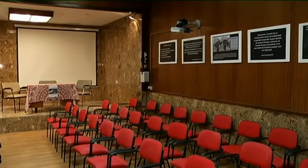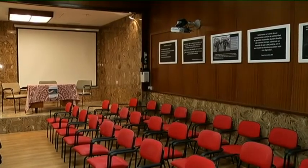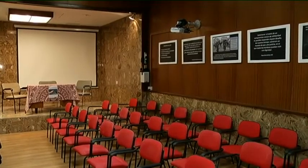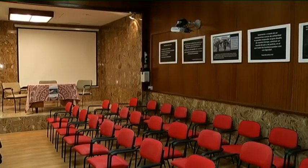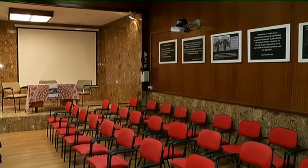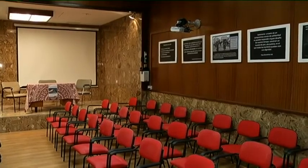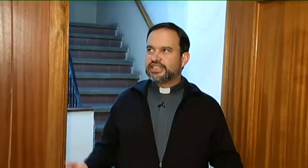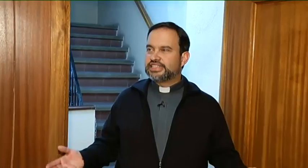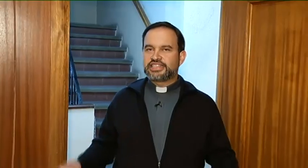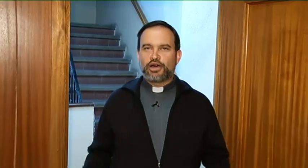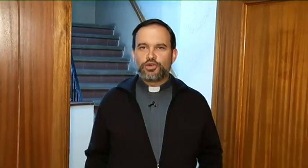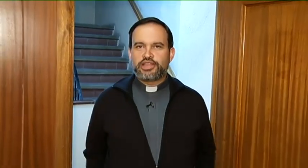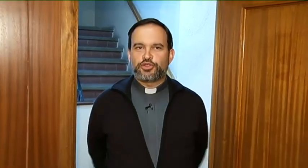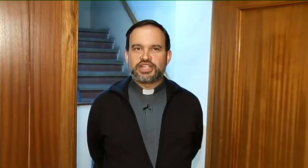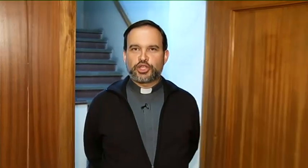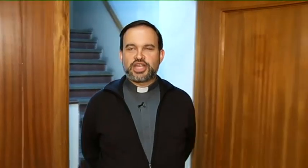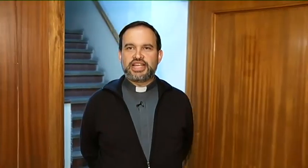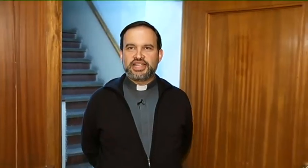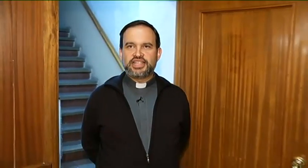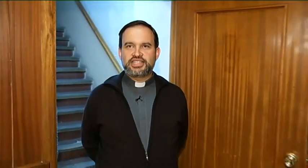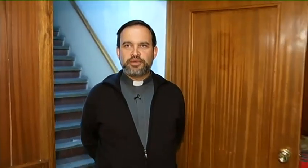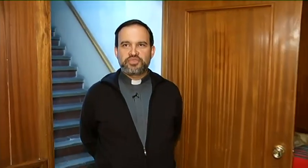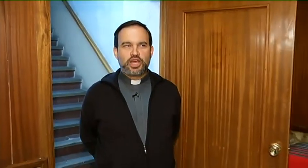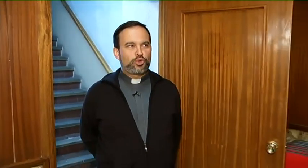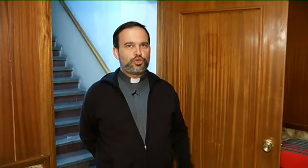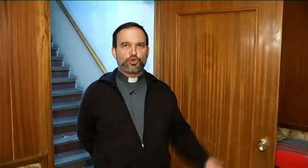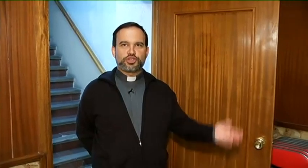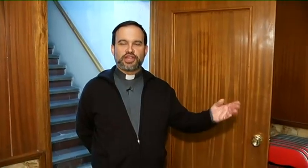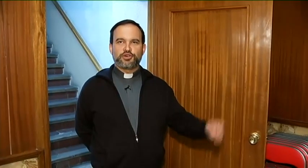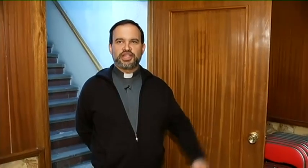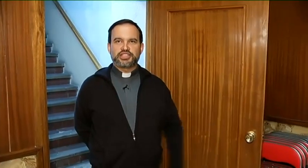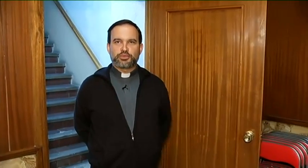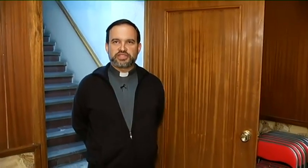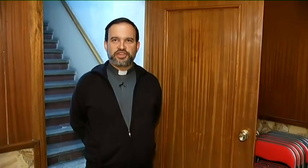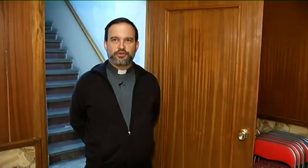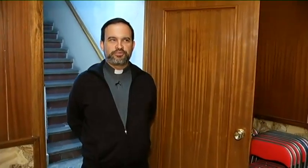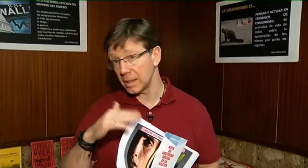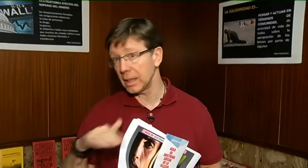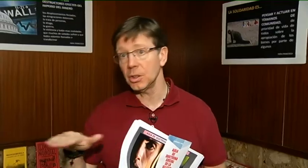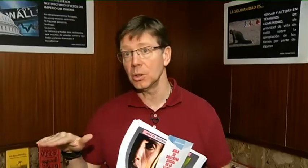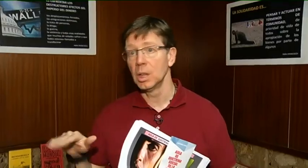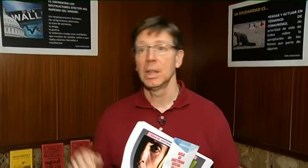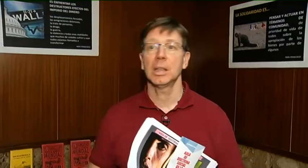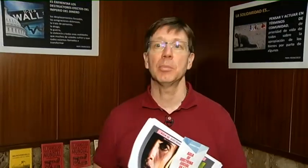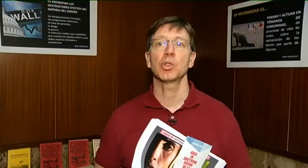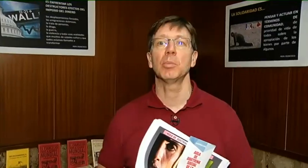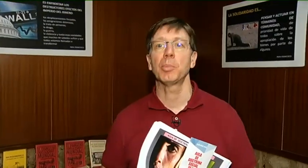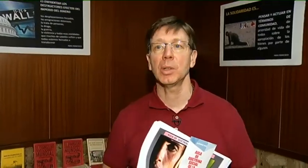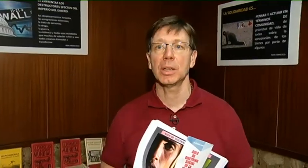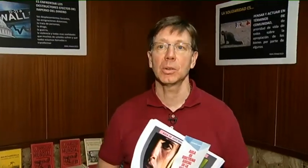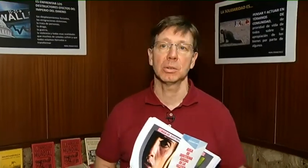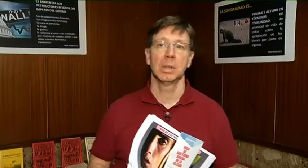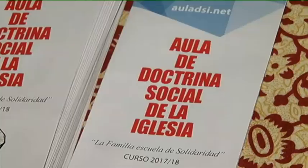que realizamos es este aula de doctrina social de la Iglesia, cuyo coordinador es Tomás Feo. Este año tenemos